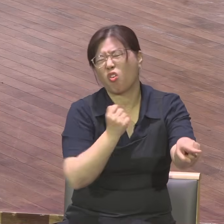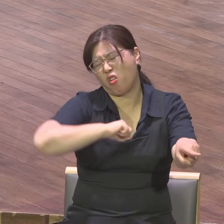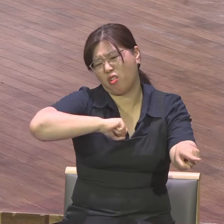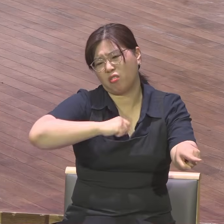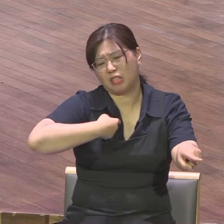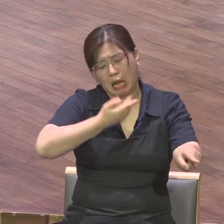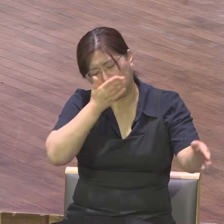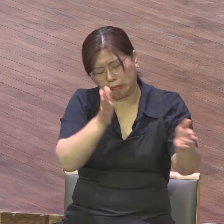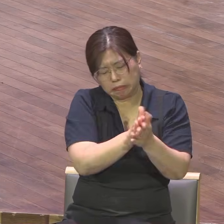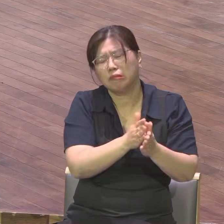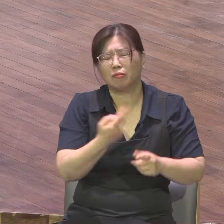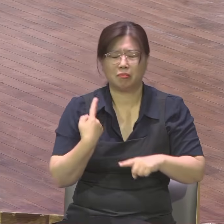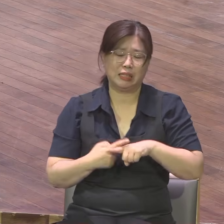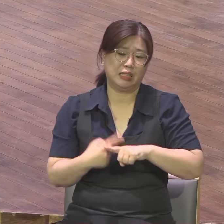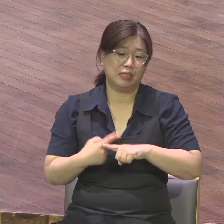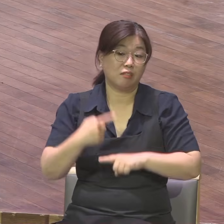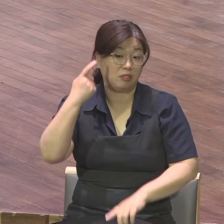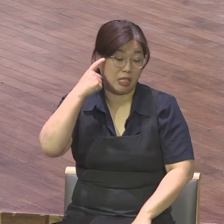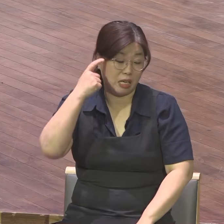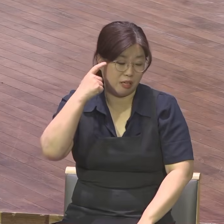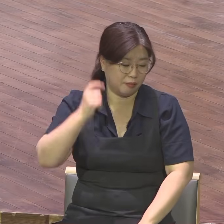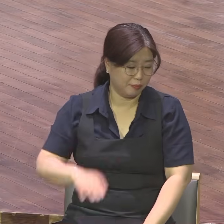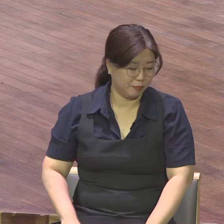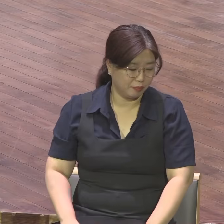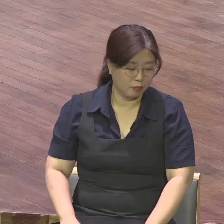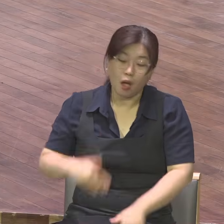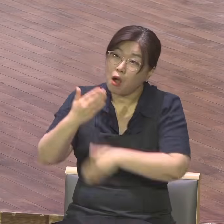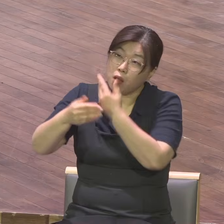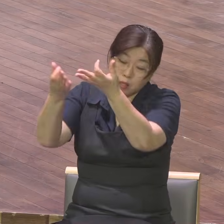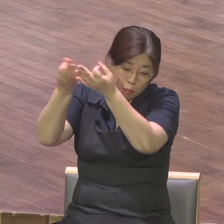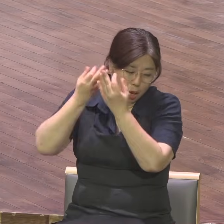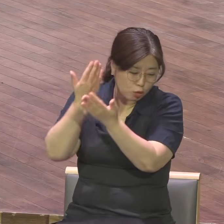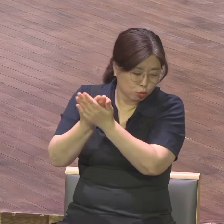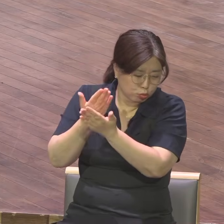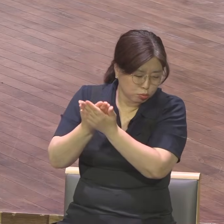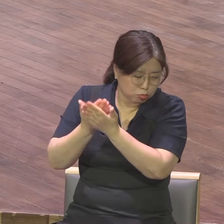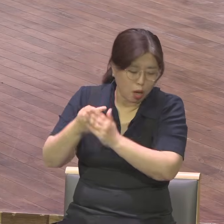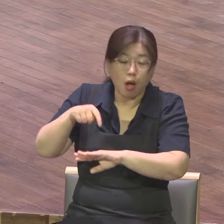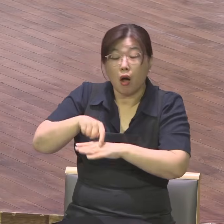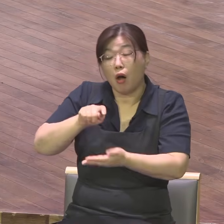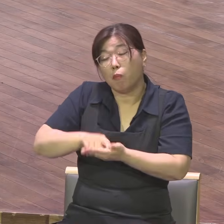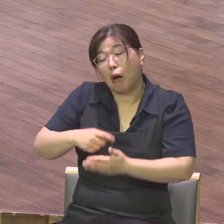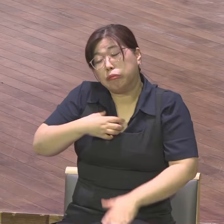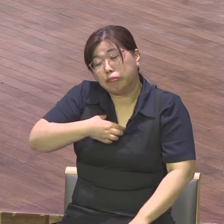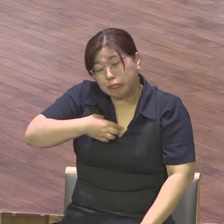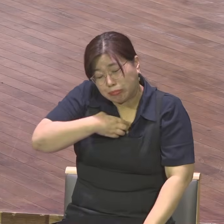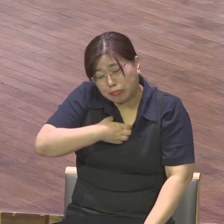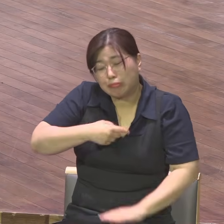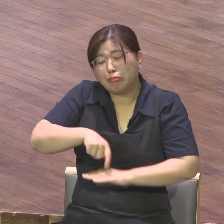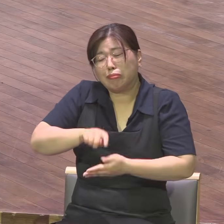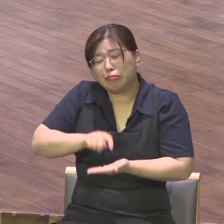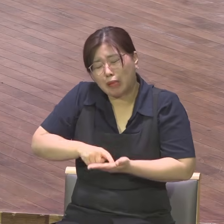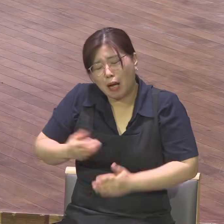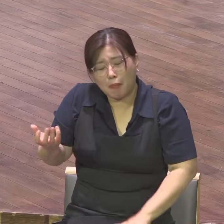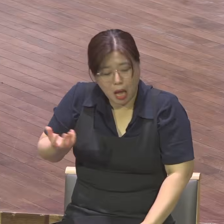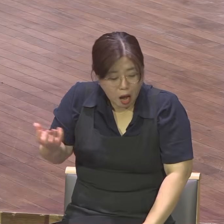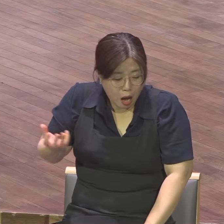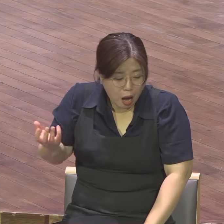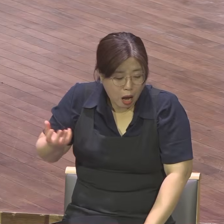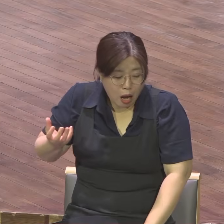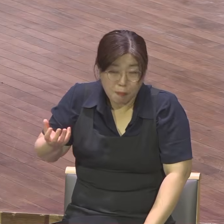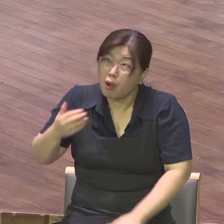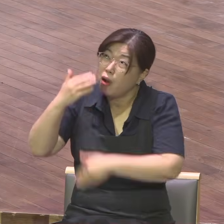내가 환난을 당하여 나의 애를 다 태우고 나의 마음이 상하오니 나의 반역이